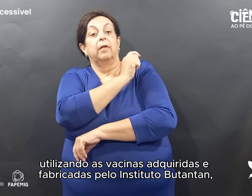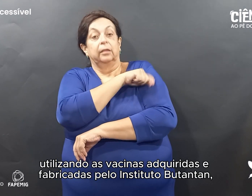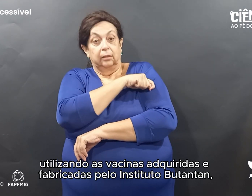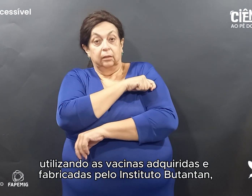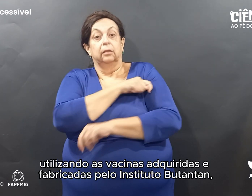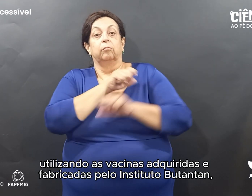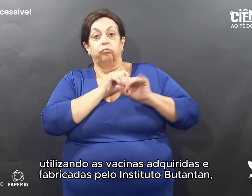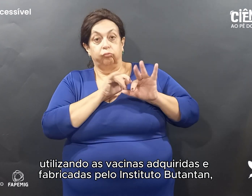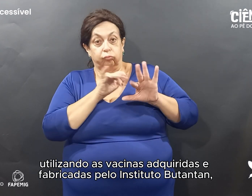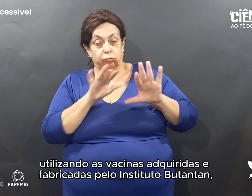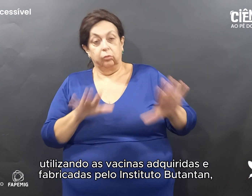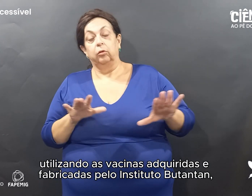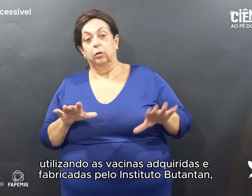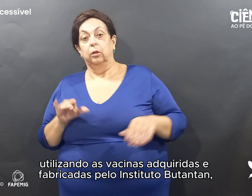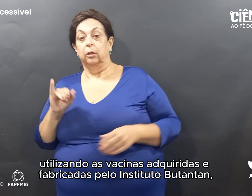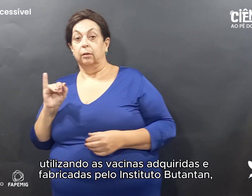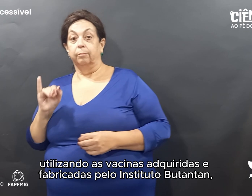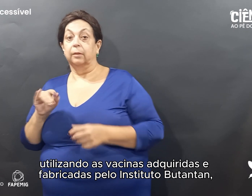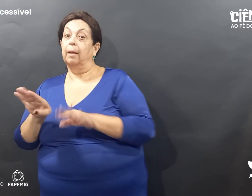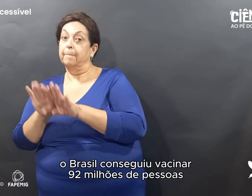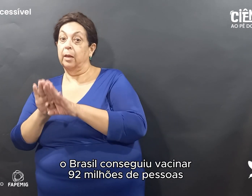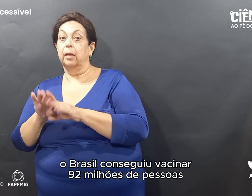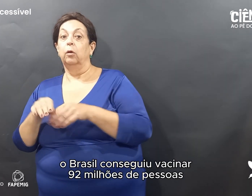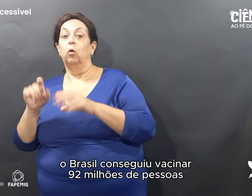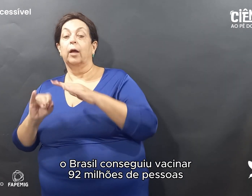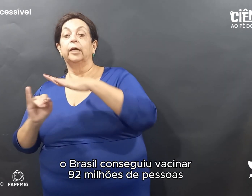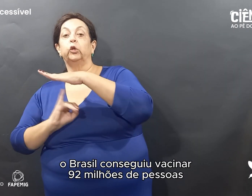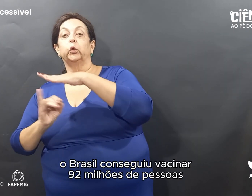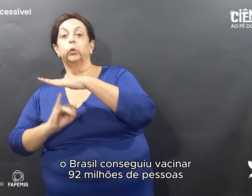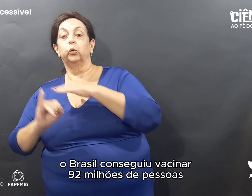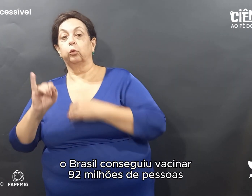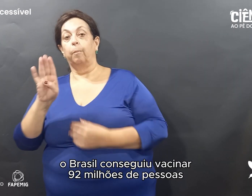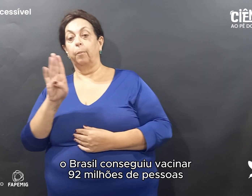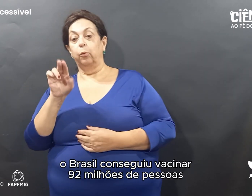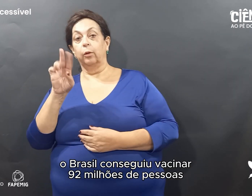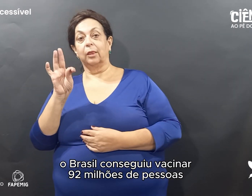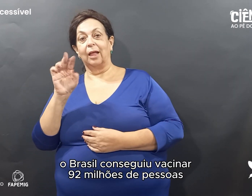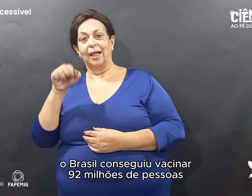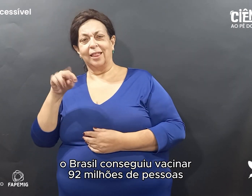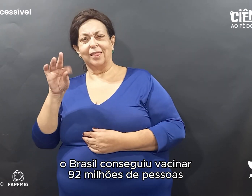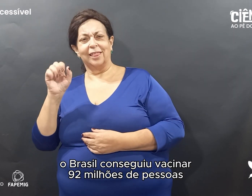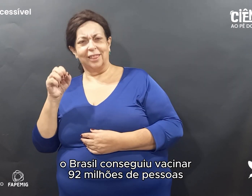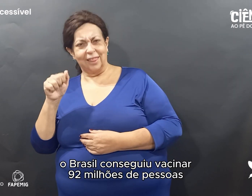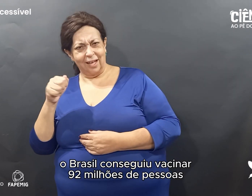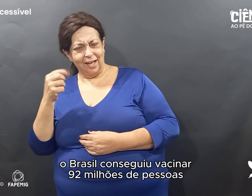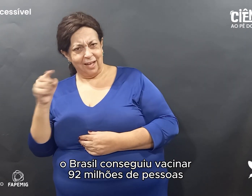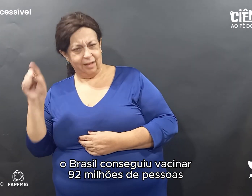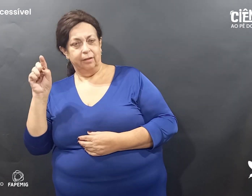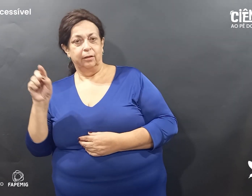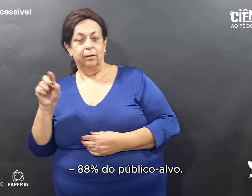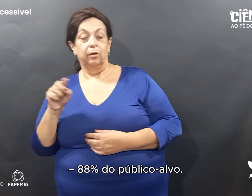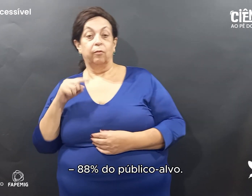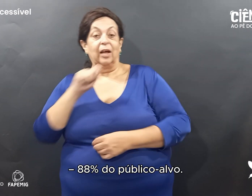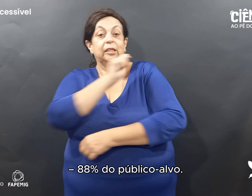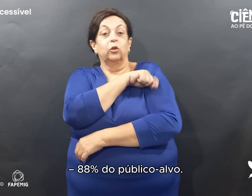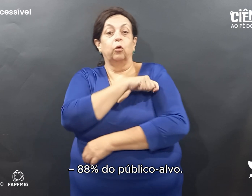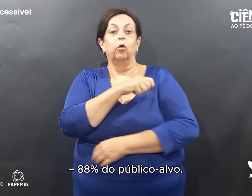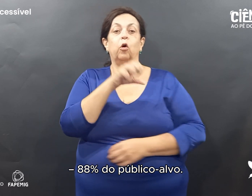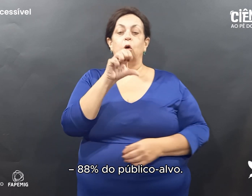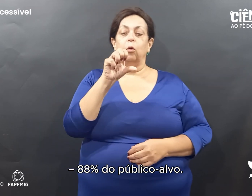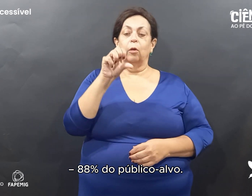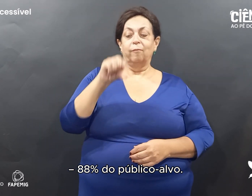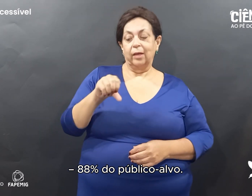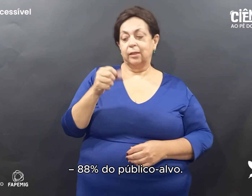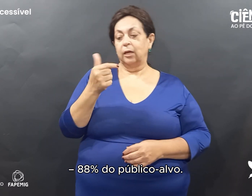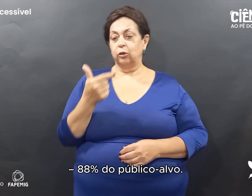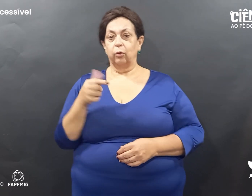adquiridas e fabricadas pelo Instituto Butantan, o Brasil conseguiu vacinar 92 milhões de pessoas,